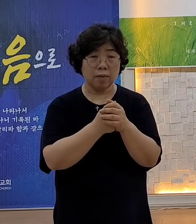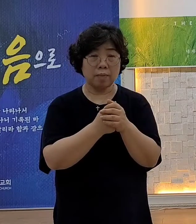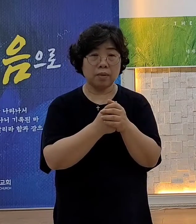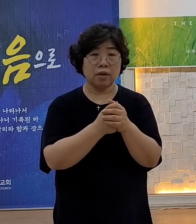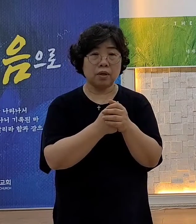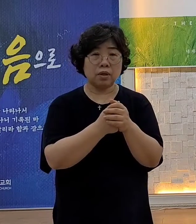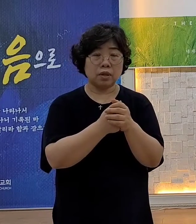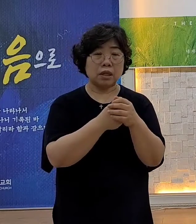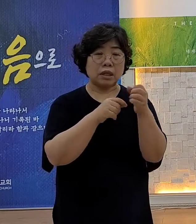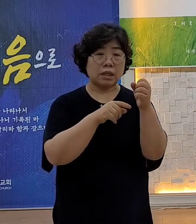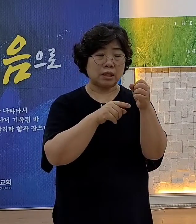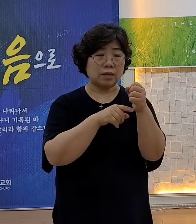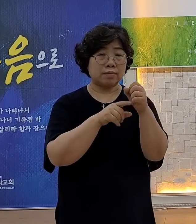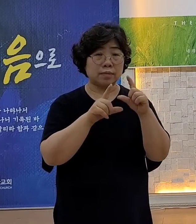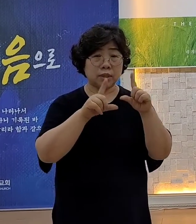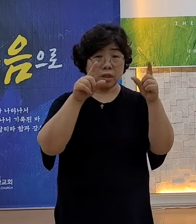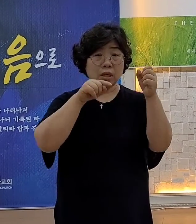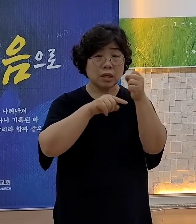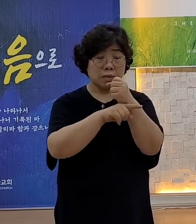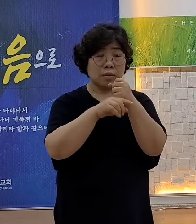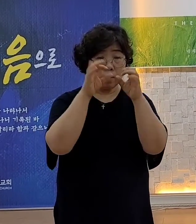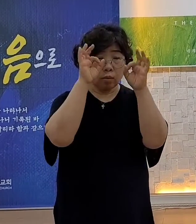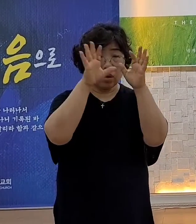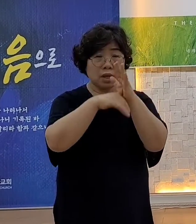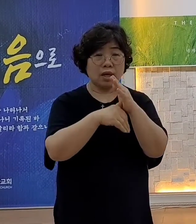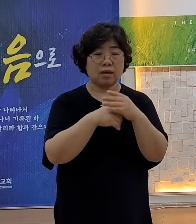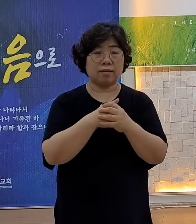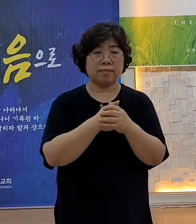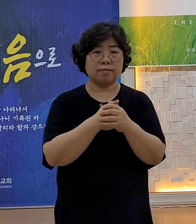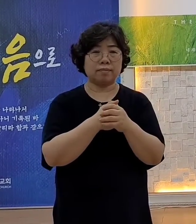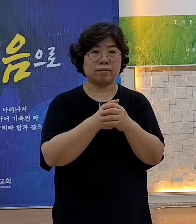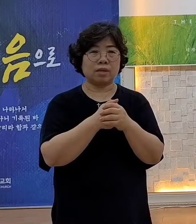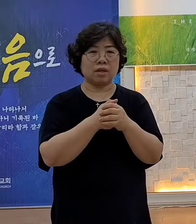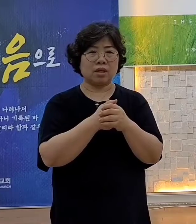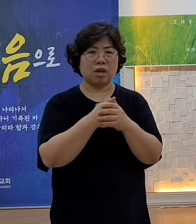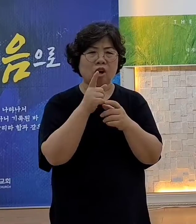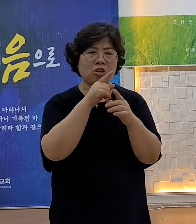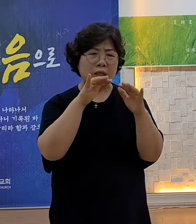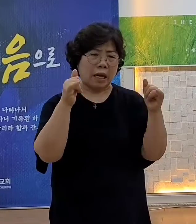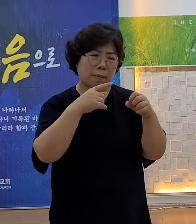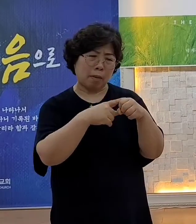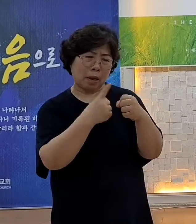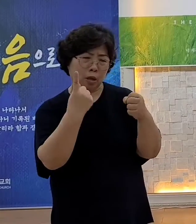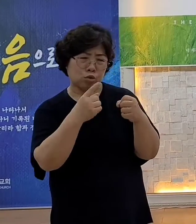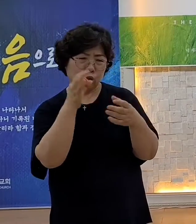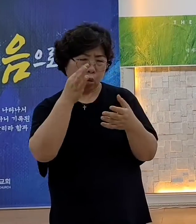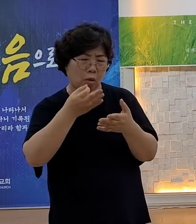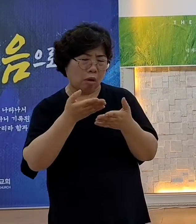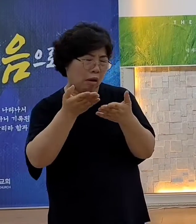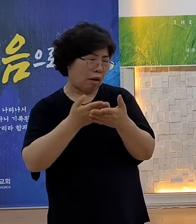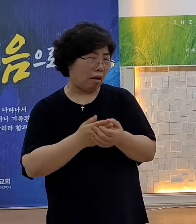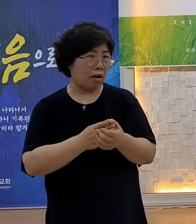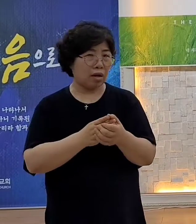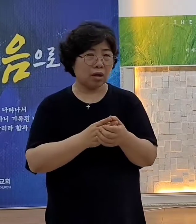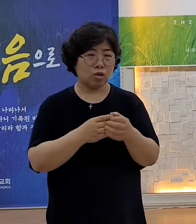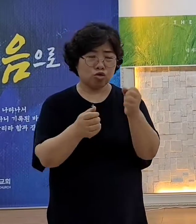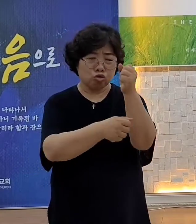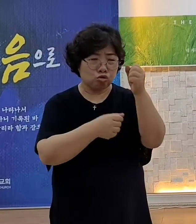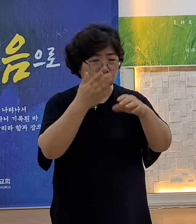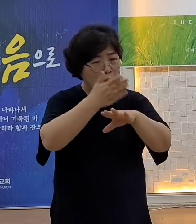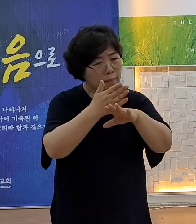기억하는 거예요. 올해 또 맥주감사절 또 돈 내야 되네. 좀 있으면 또 추수감사절 또 돈 내야 되네. 이게